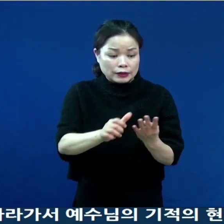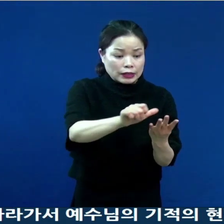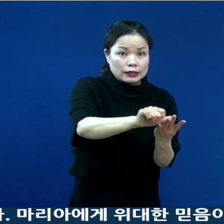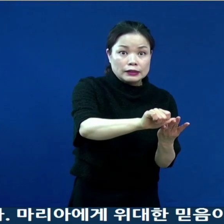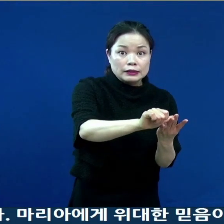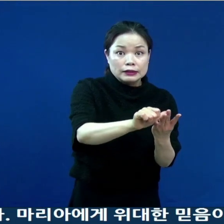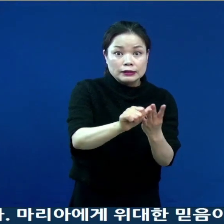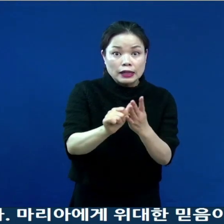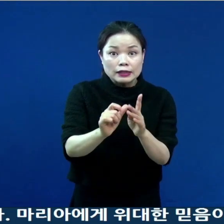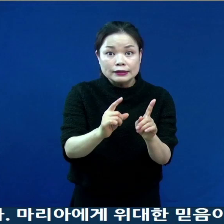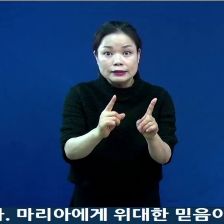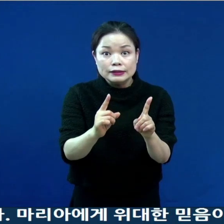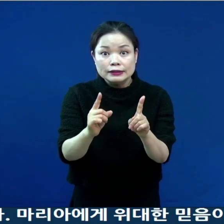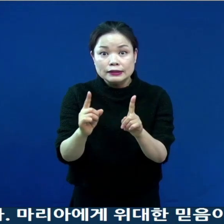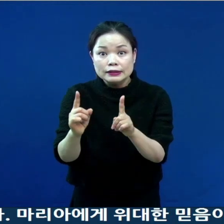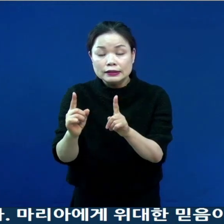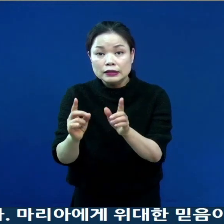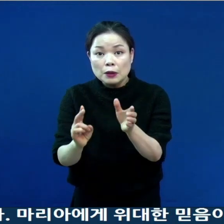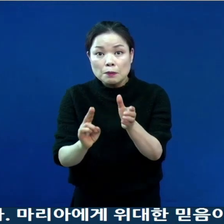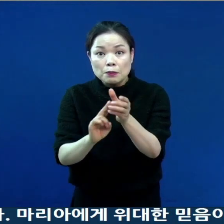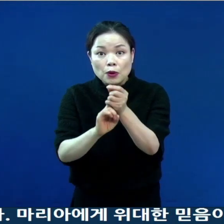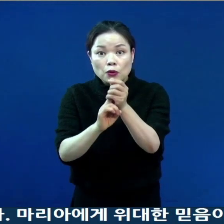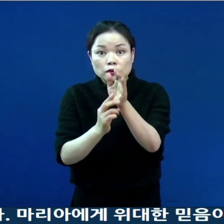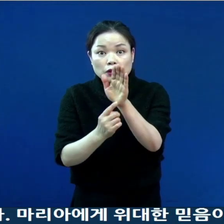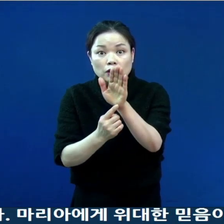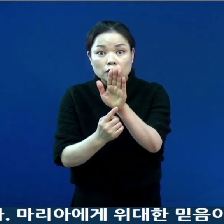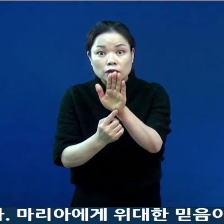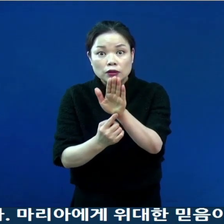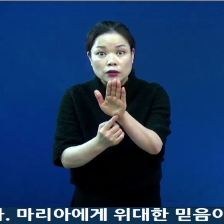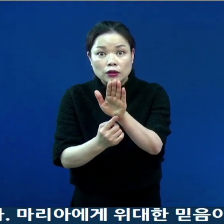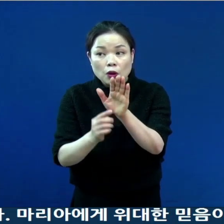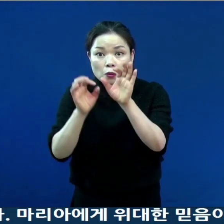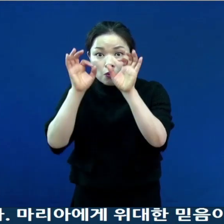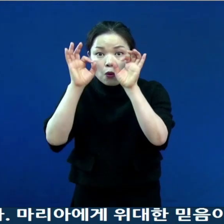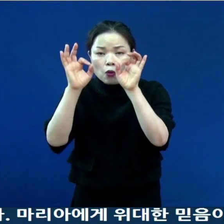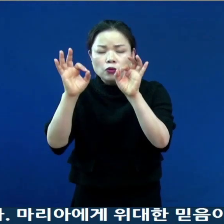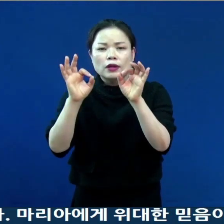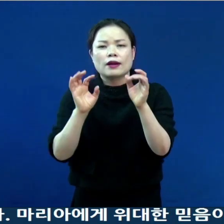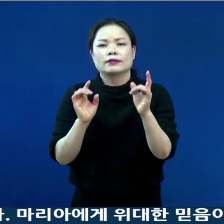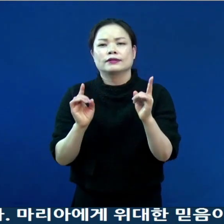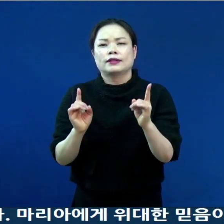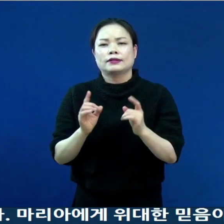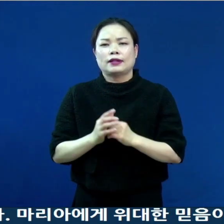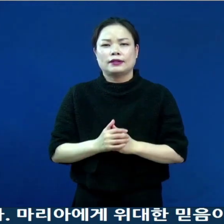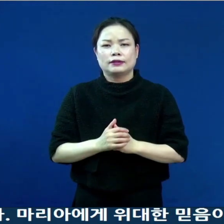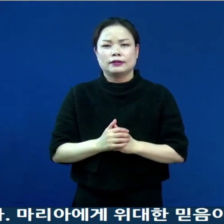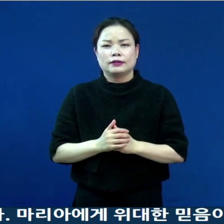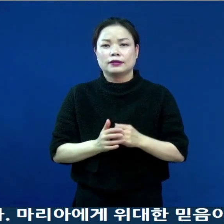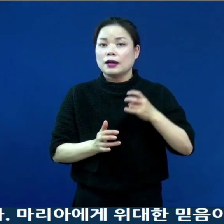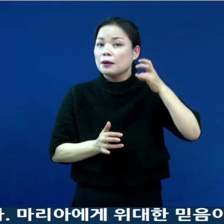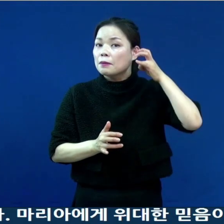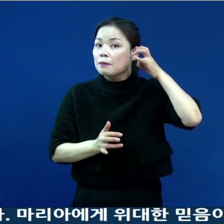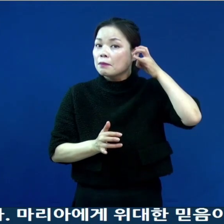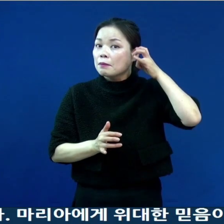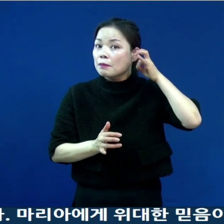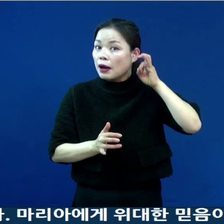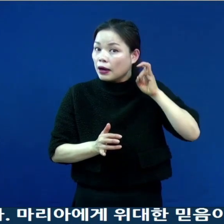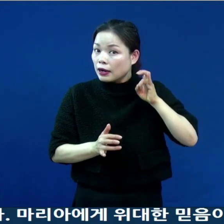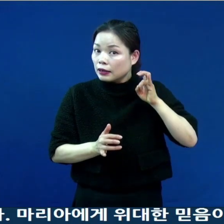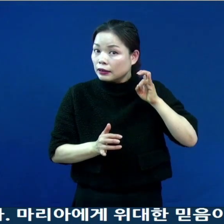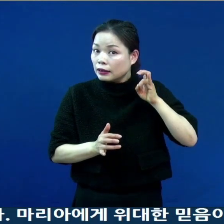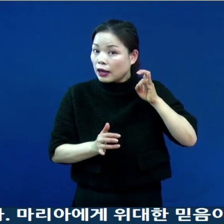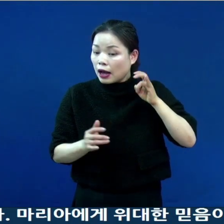나사로를 살리는 그 표적을 보게 한 대상은 마리아와